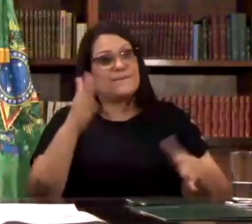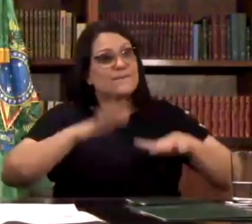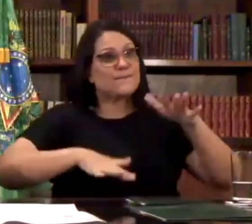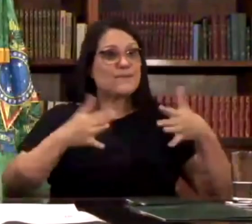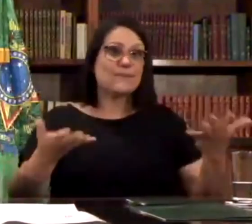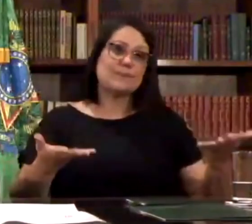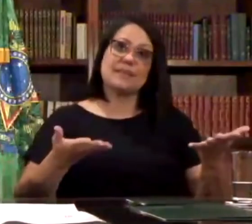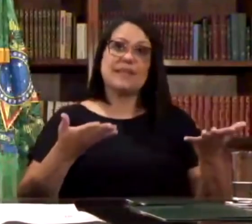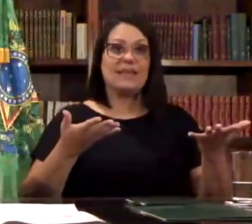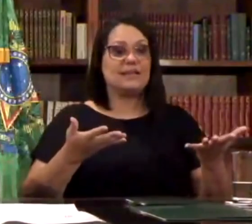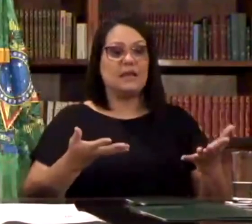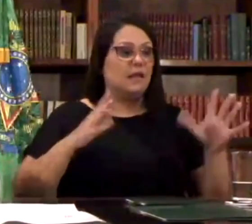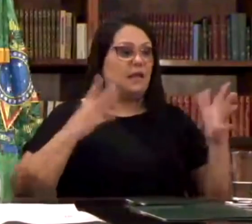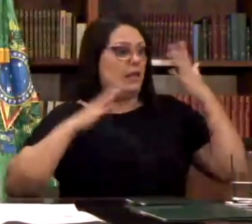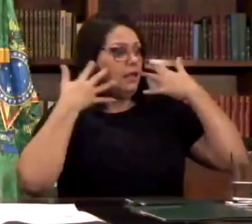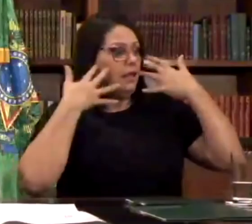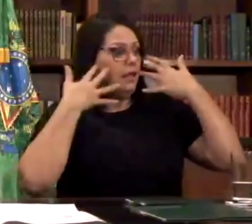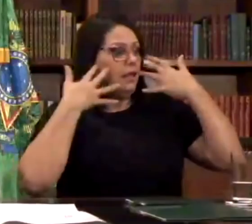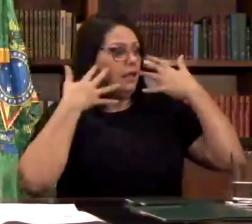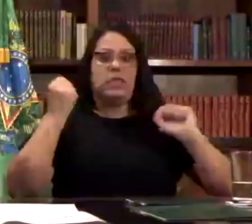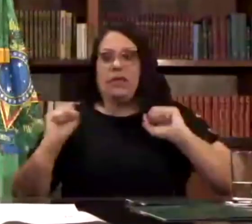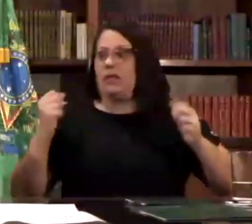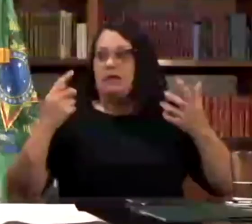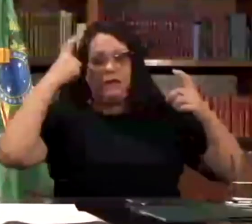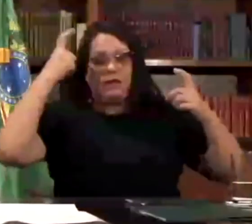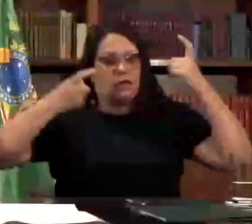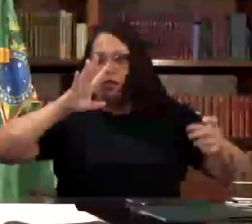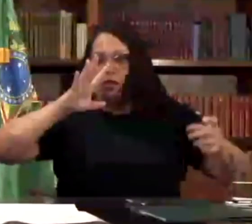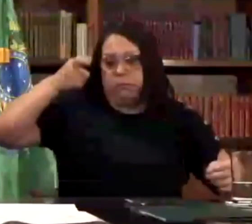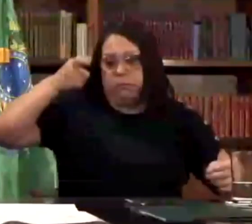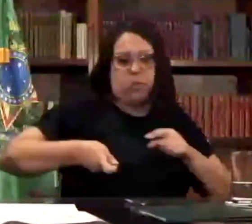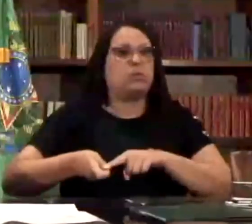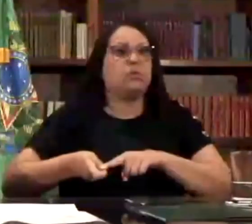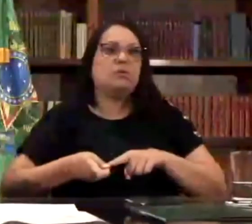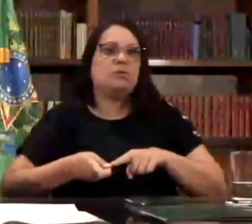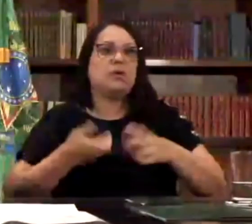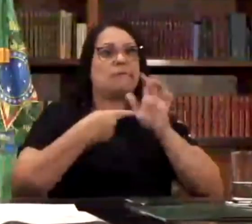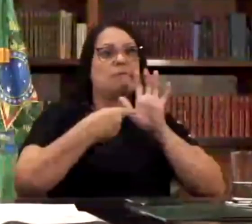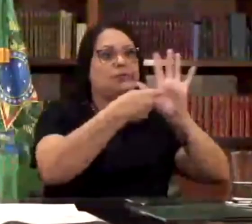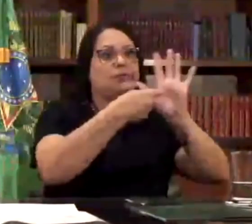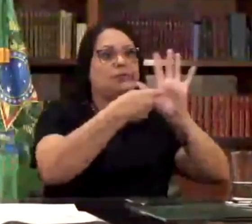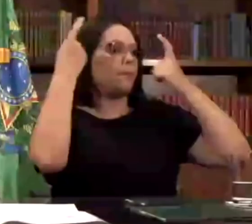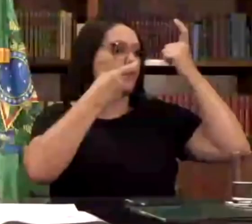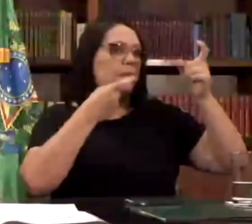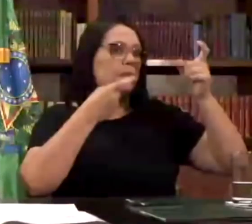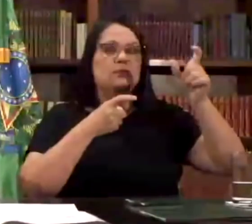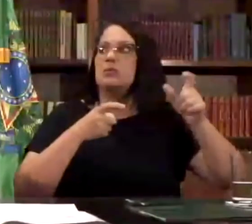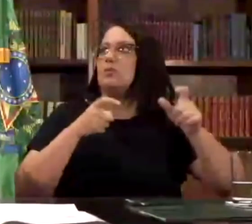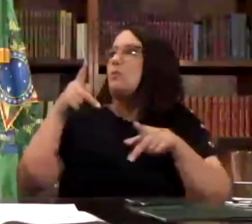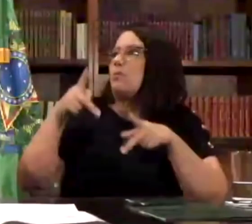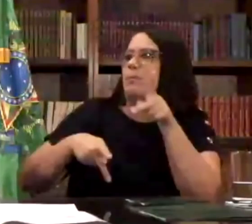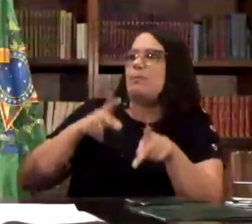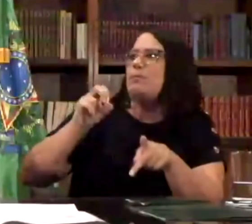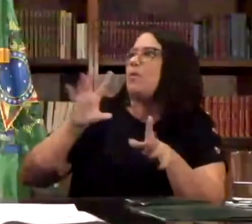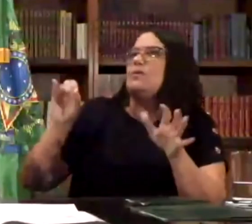Ou tomaram uma decisão muito precipitada, parece que estava preocupado com a saúde do povo. Agora, o povo foi levado pela histeria, pelo pânico, né?